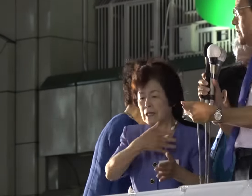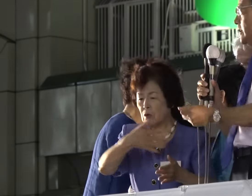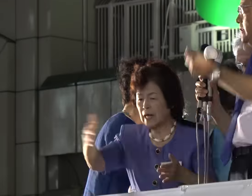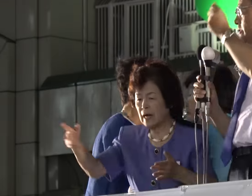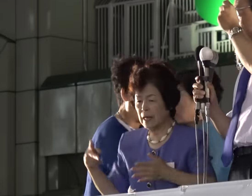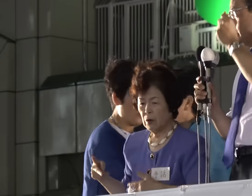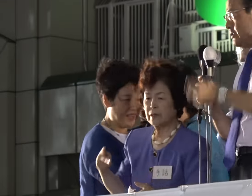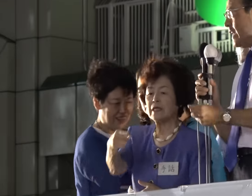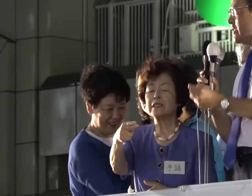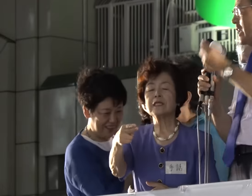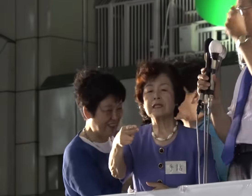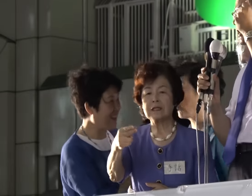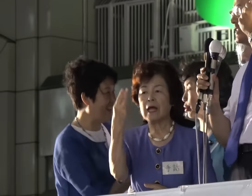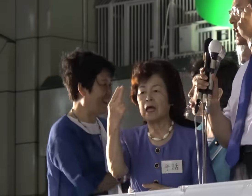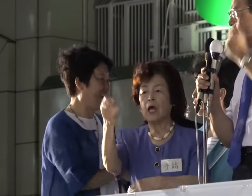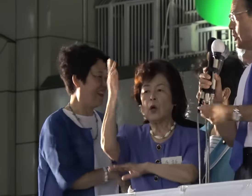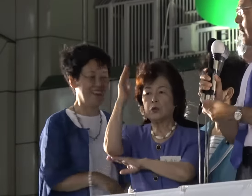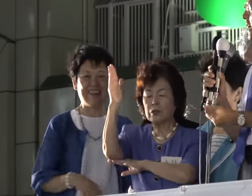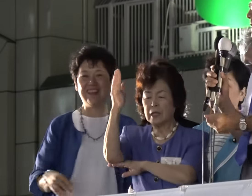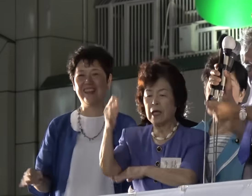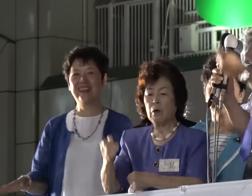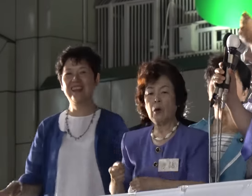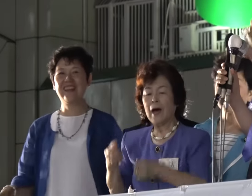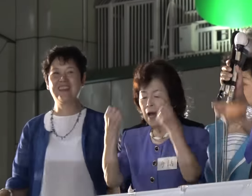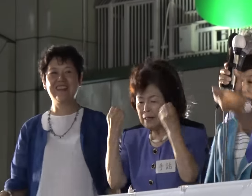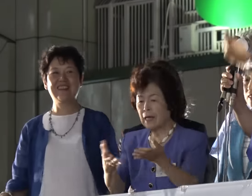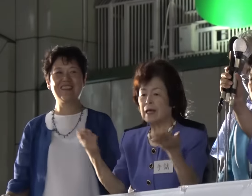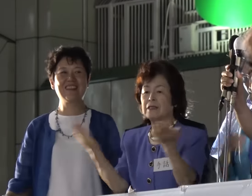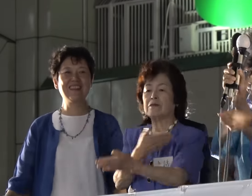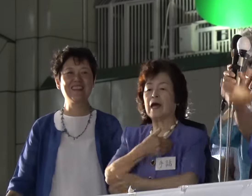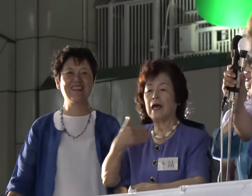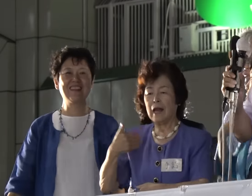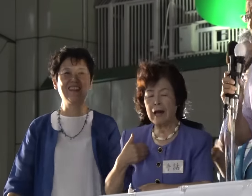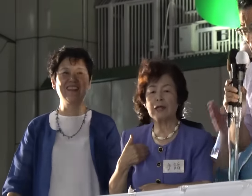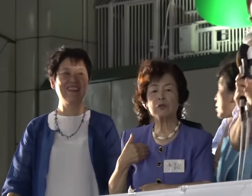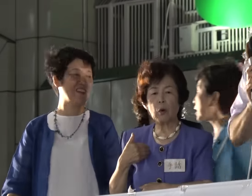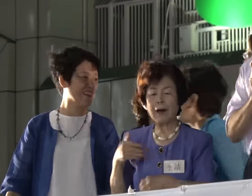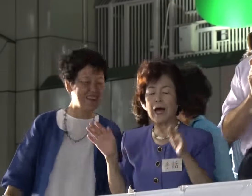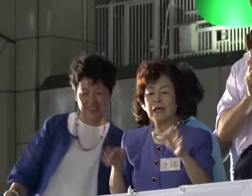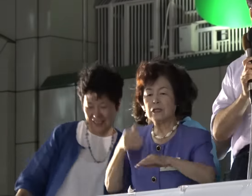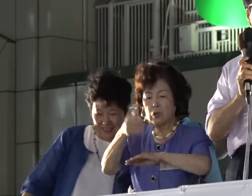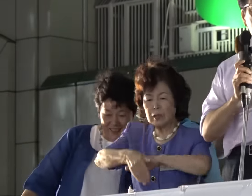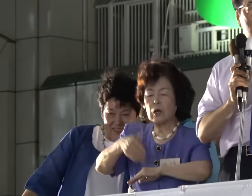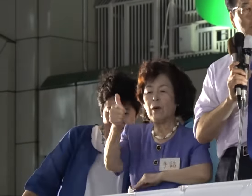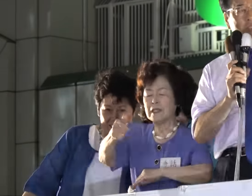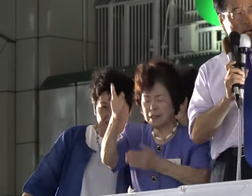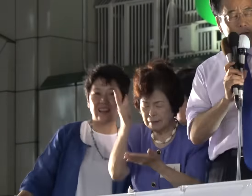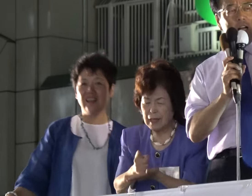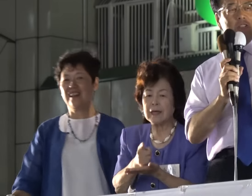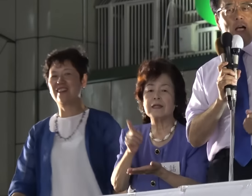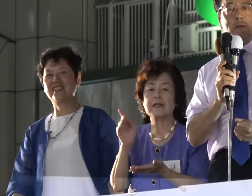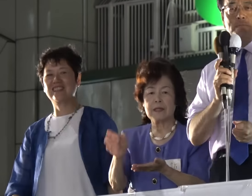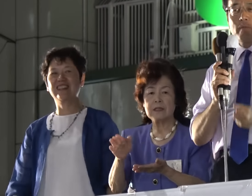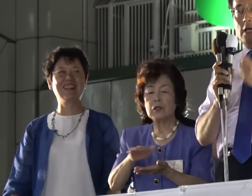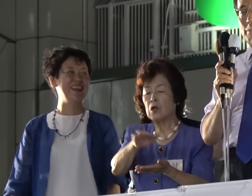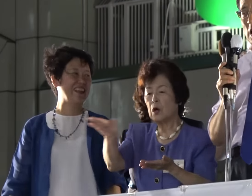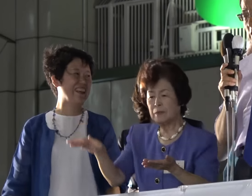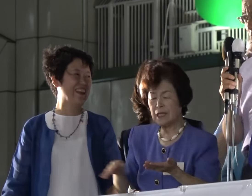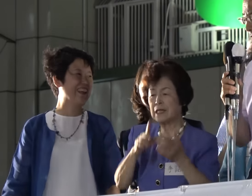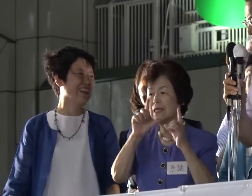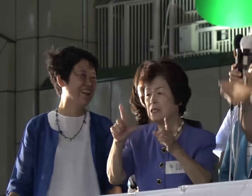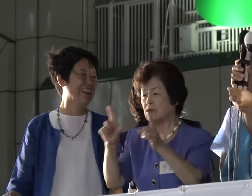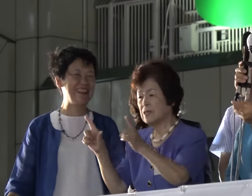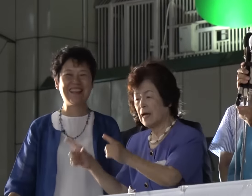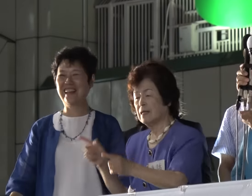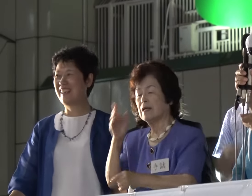って補正刷新できるのは鳥越俊太郎しかいないんだということを、ぜひ